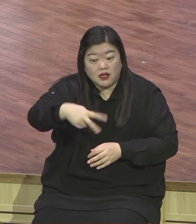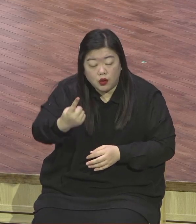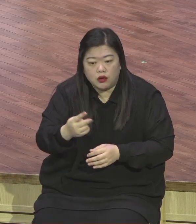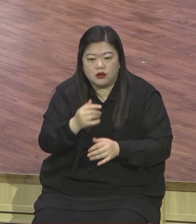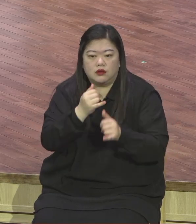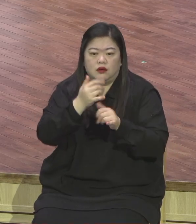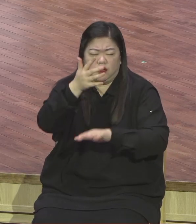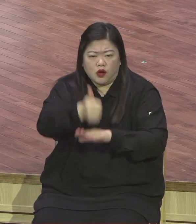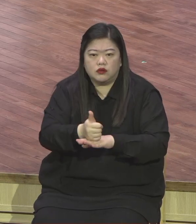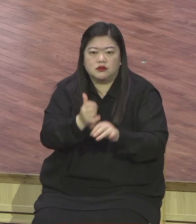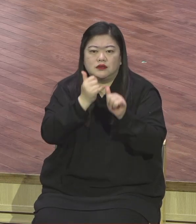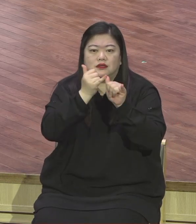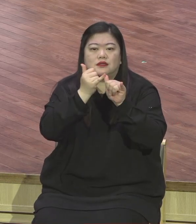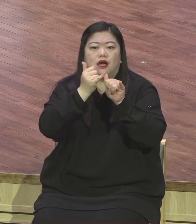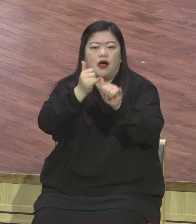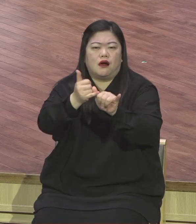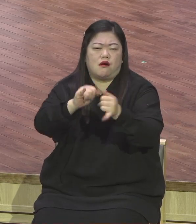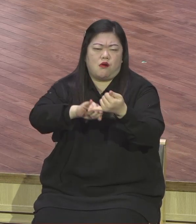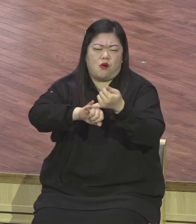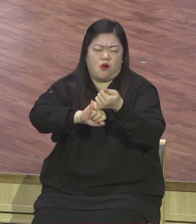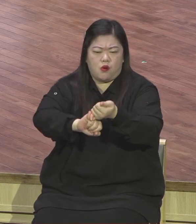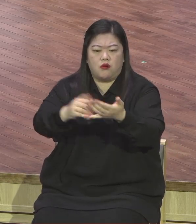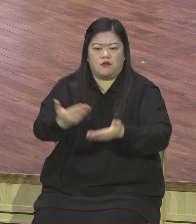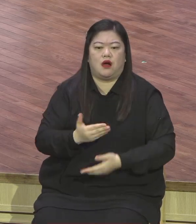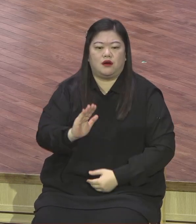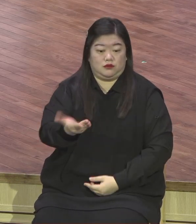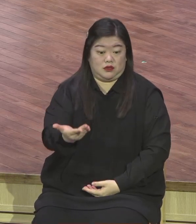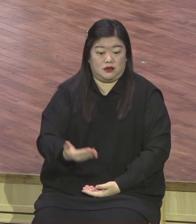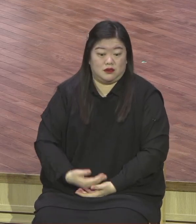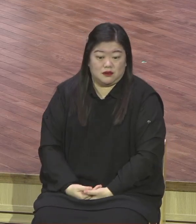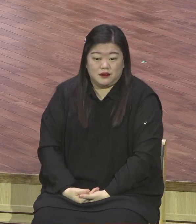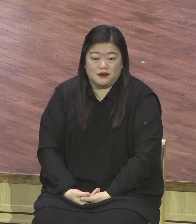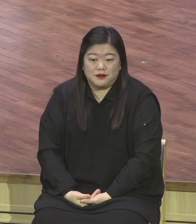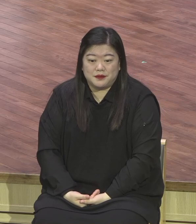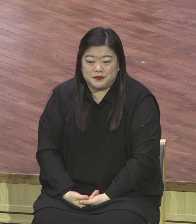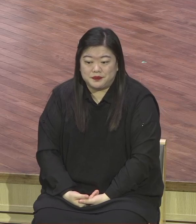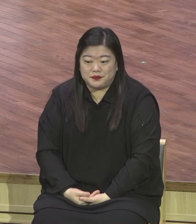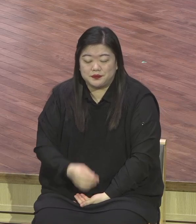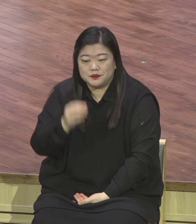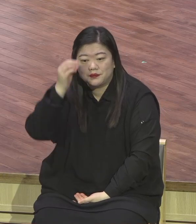그 사람이 결단고 상을 잃지 안하이라 하시니라